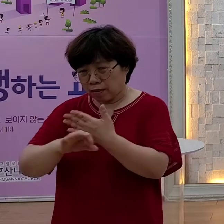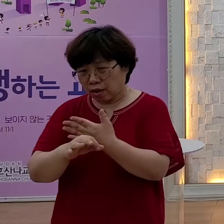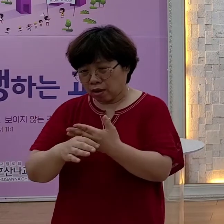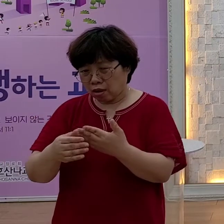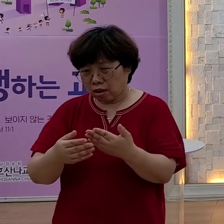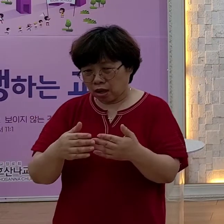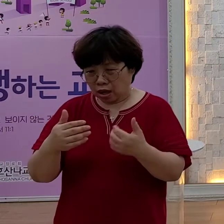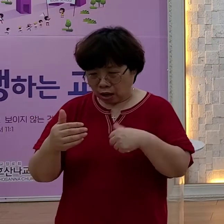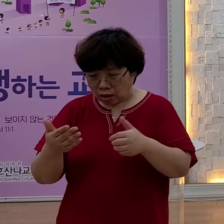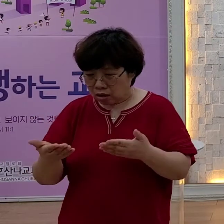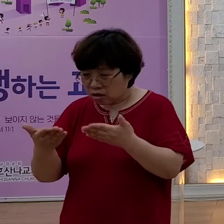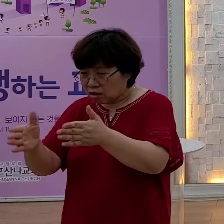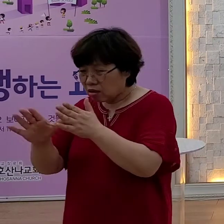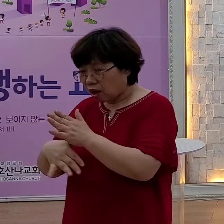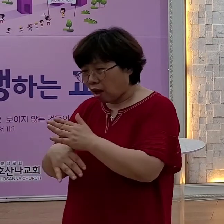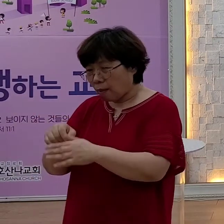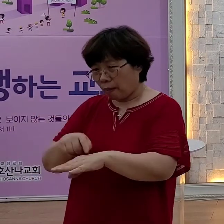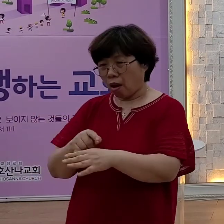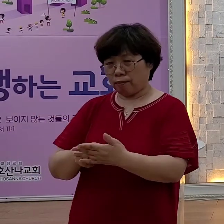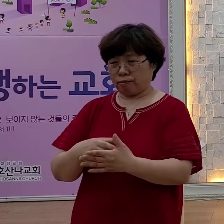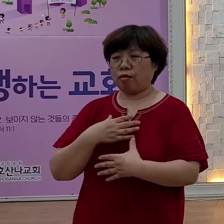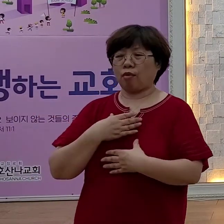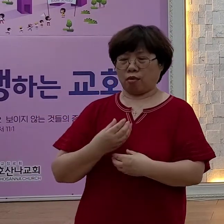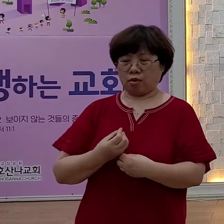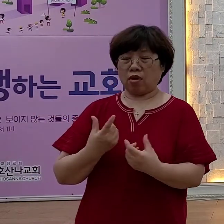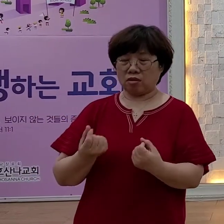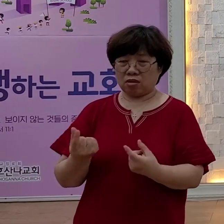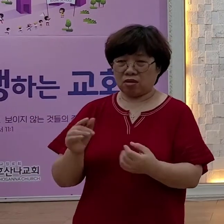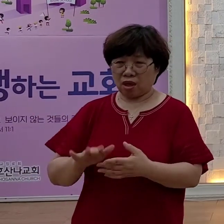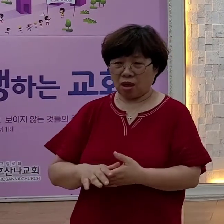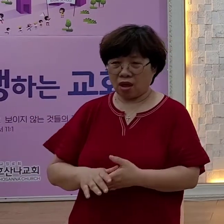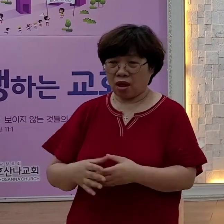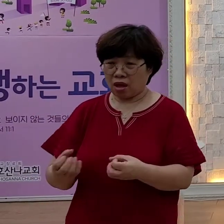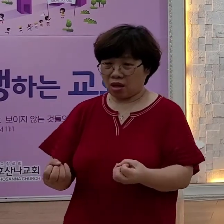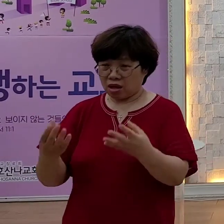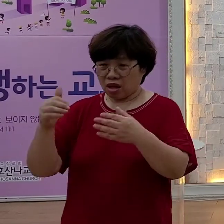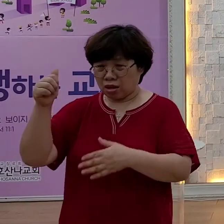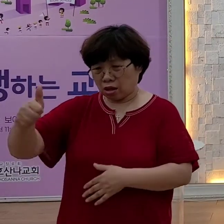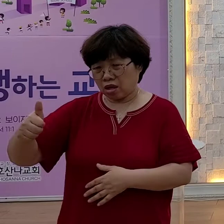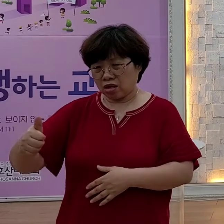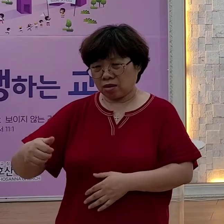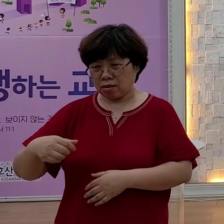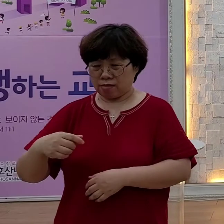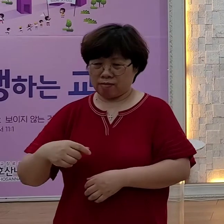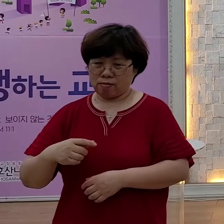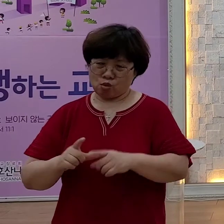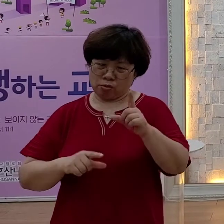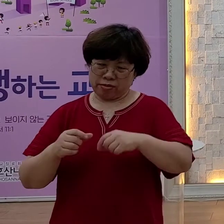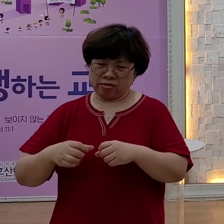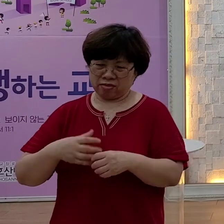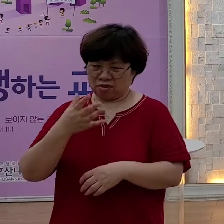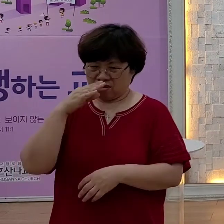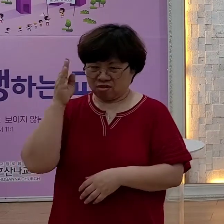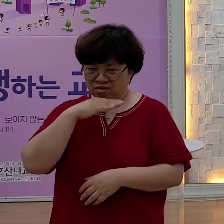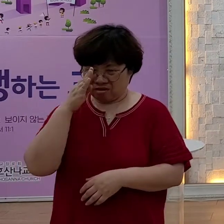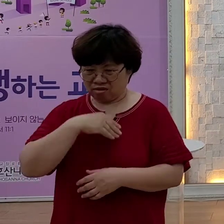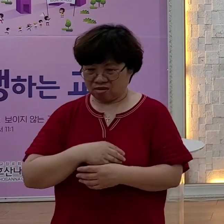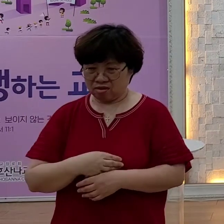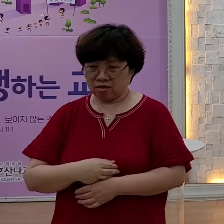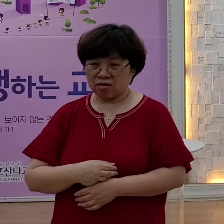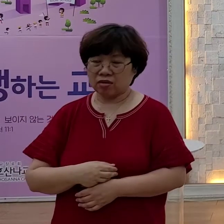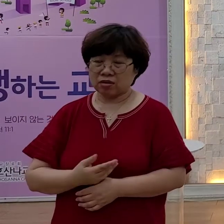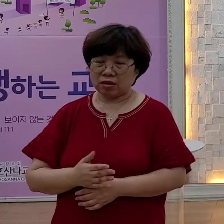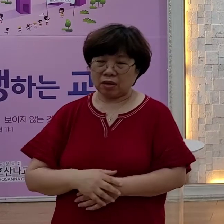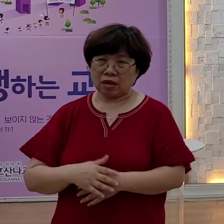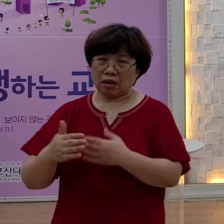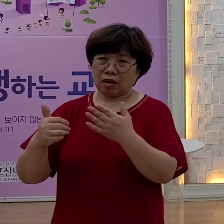저분 옆에서 뭔가 배우고 뭔가 저렇게 될 텐데 할 마음이 있을 텐데, 이미 누가 봐도 이미 하나님께서 쓰시지